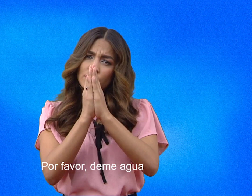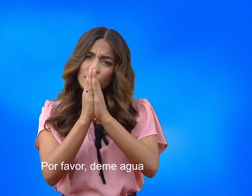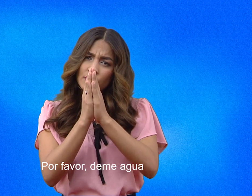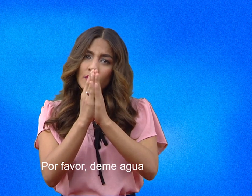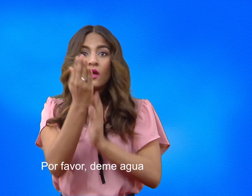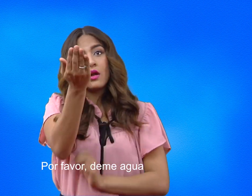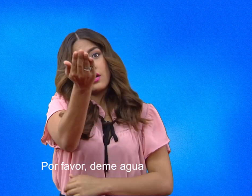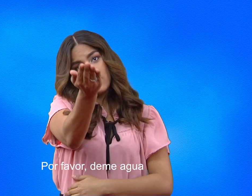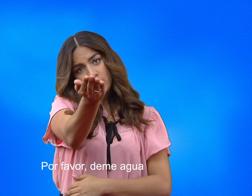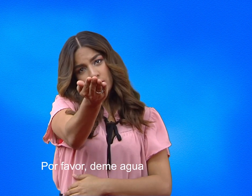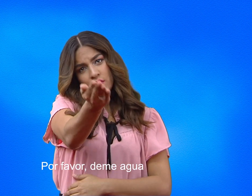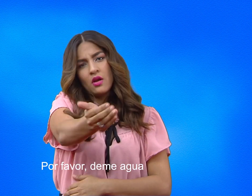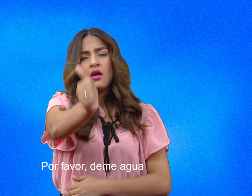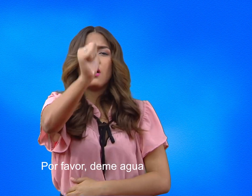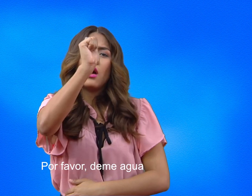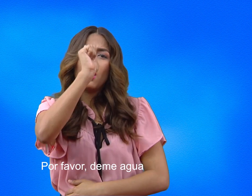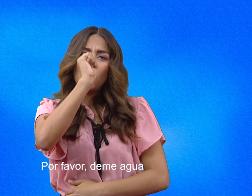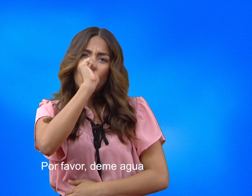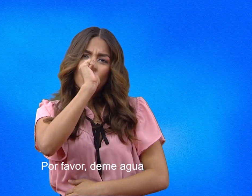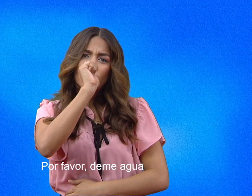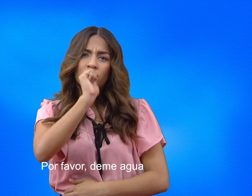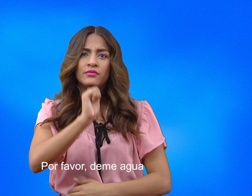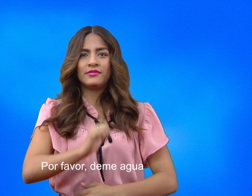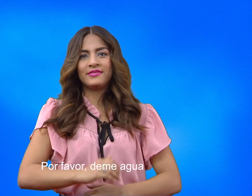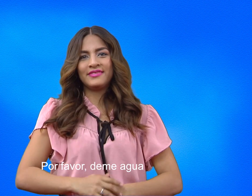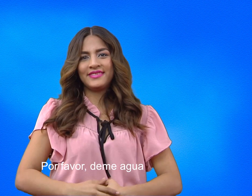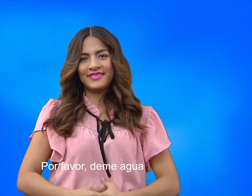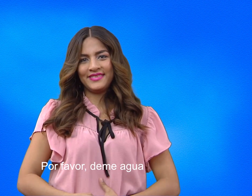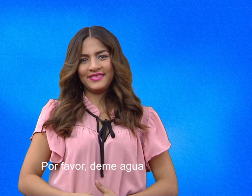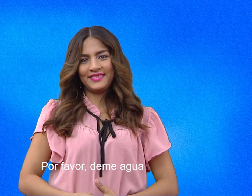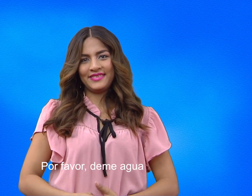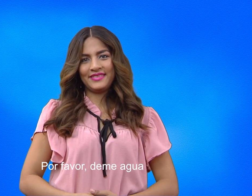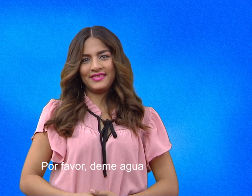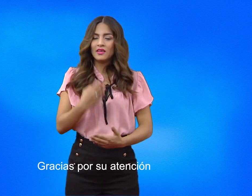Por favor, deme agua.